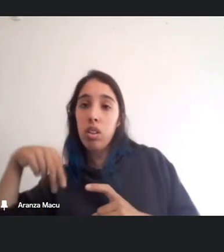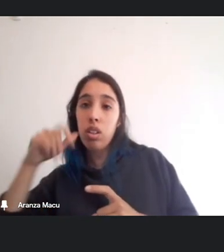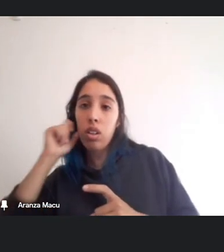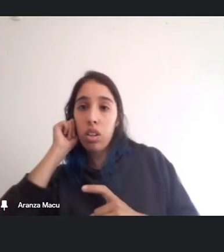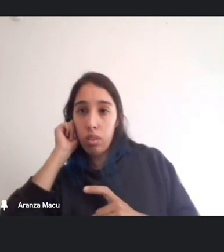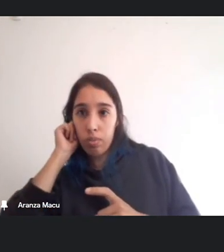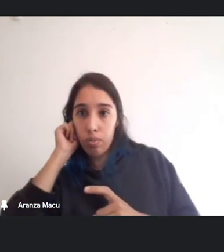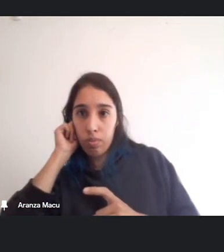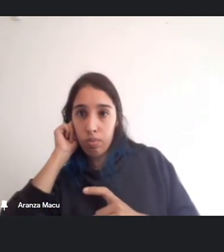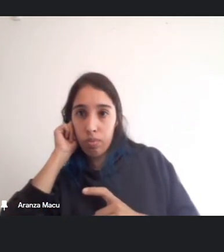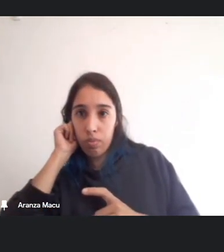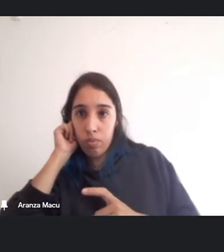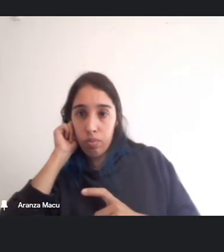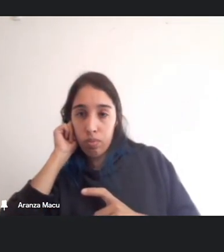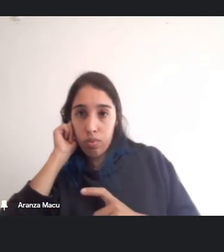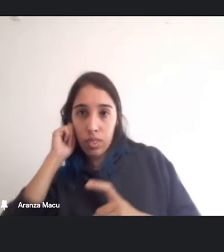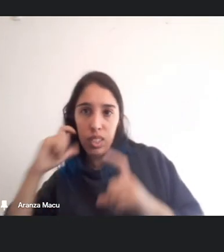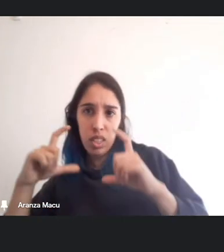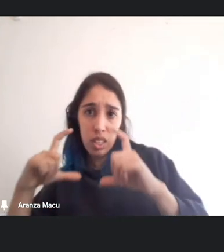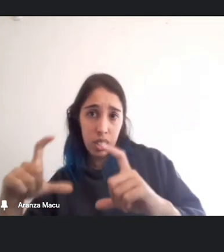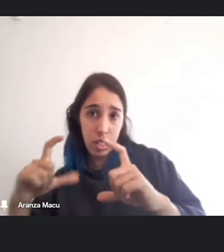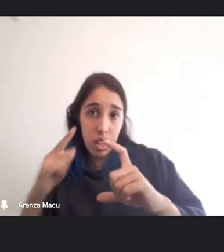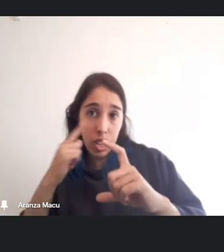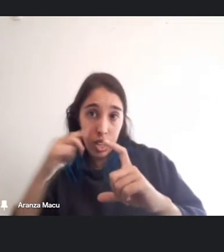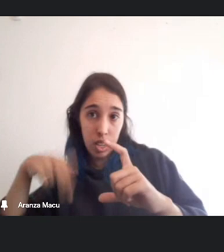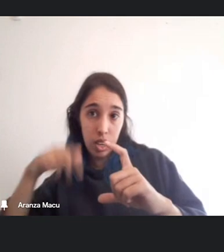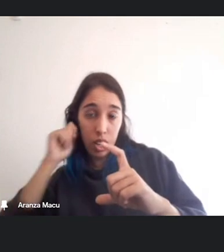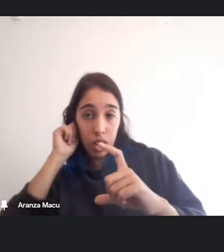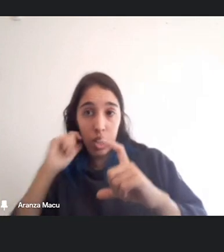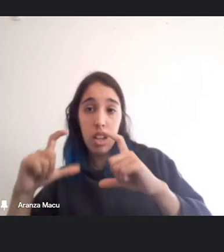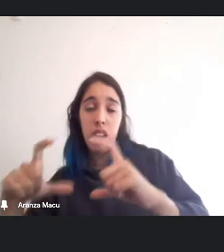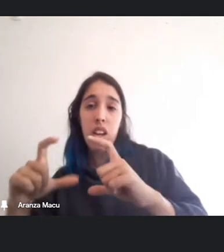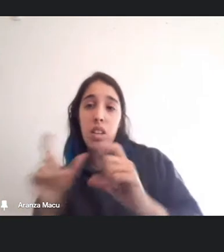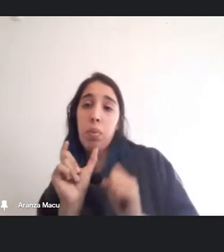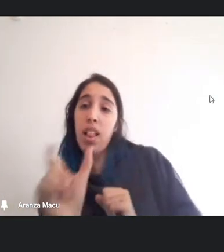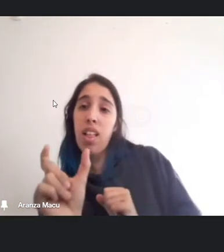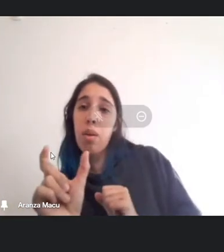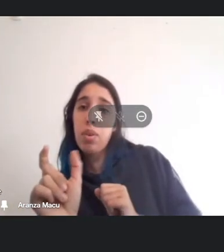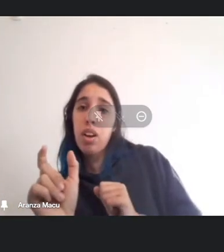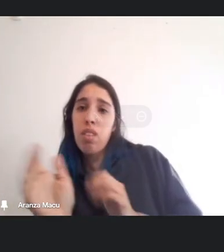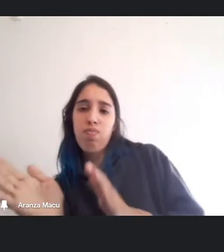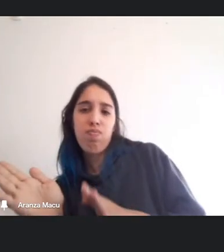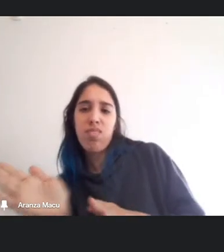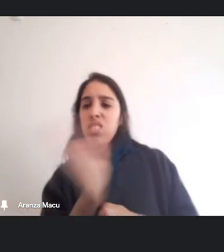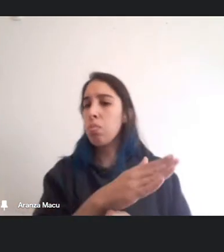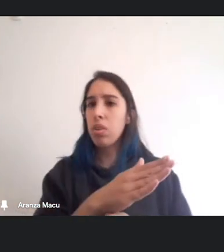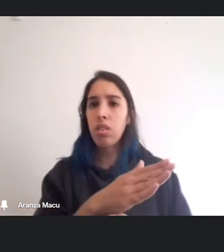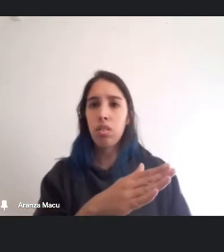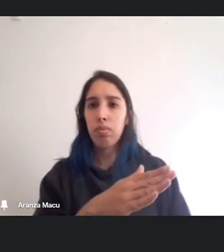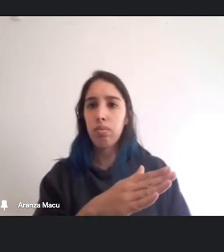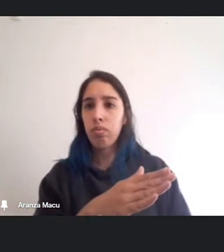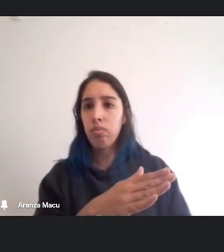separada, esa queda fuera. O va separada. ¿Cómo sería?